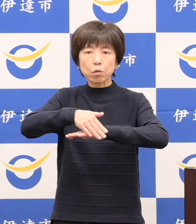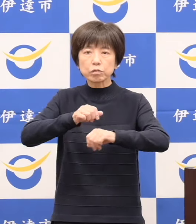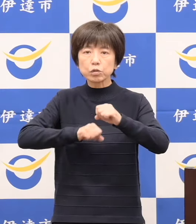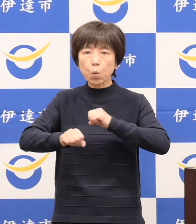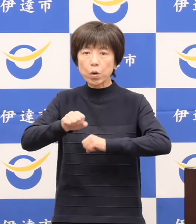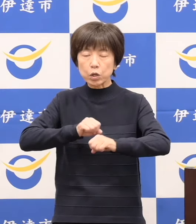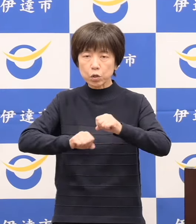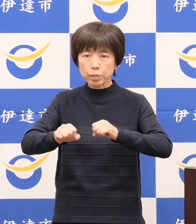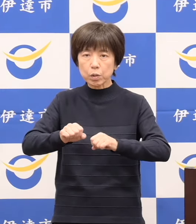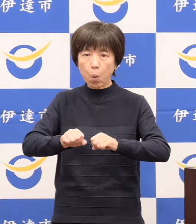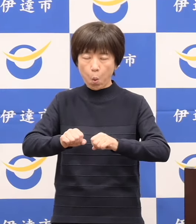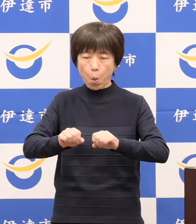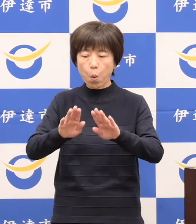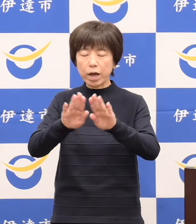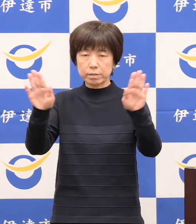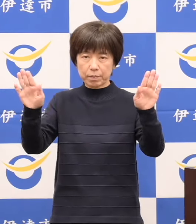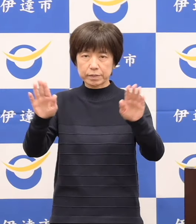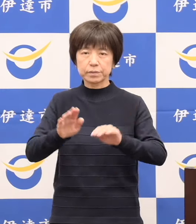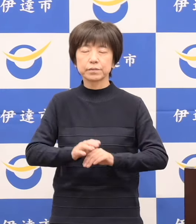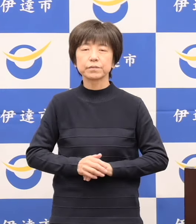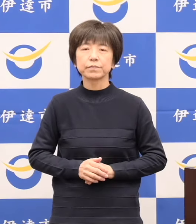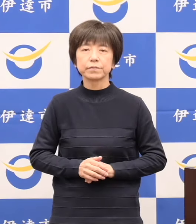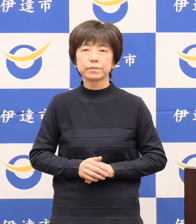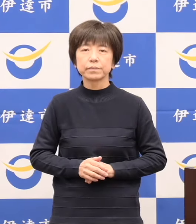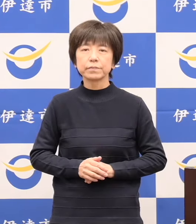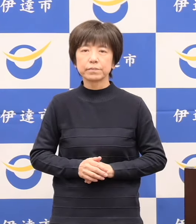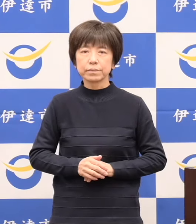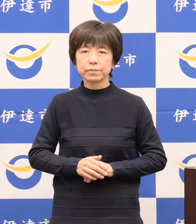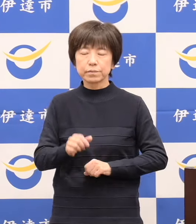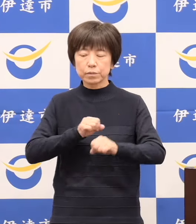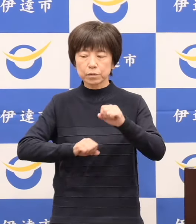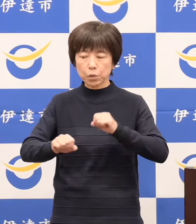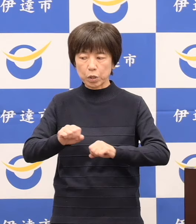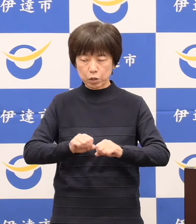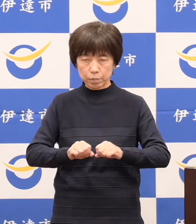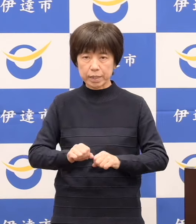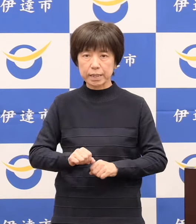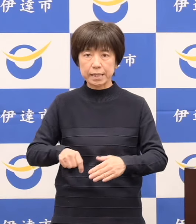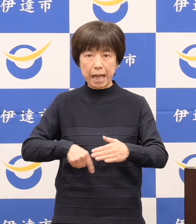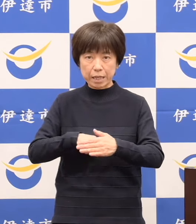みをスタートいたします。新たな取り組みといたしましては、